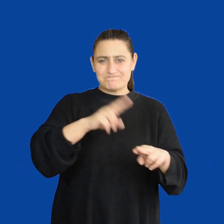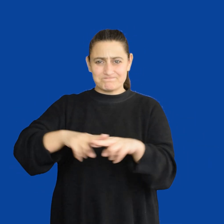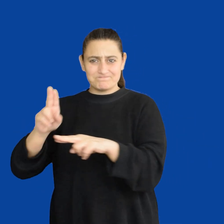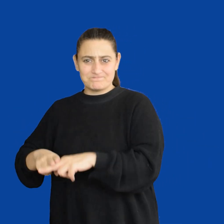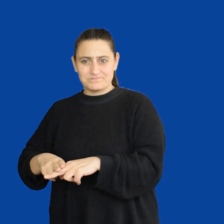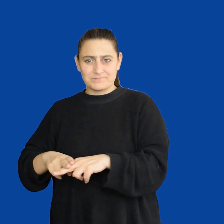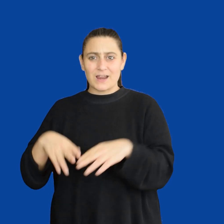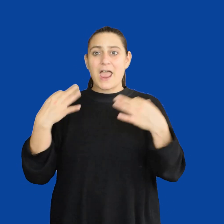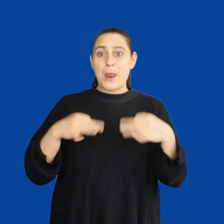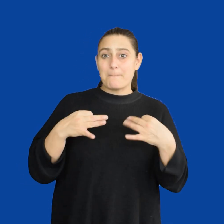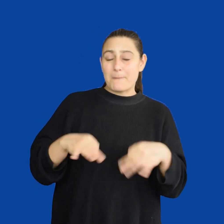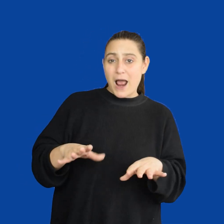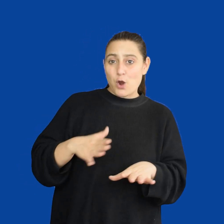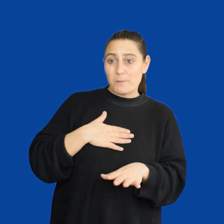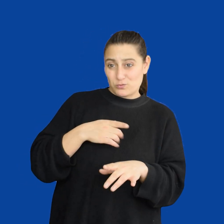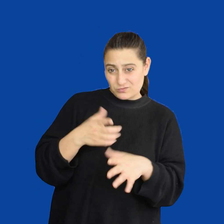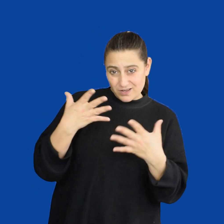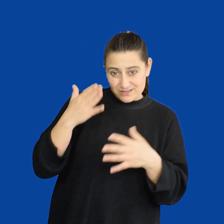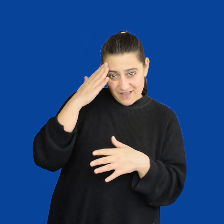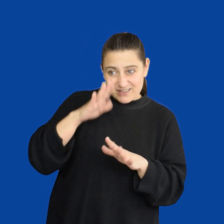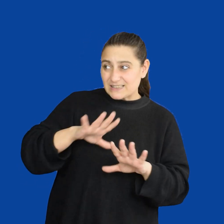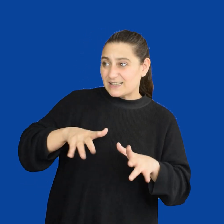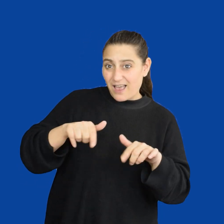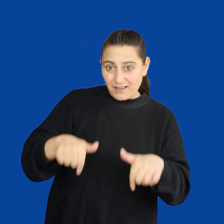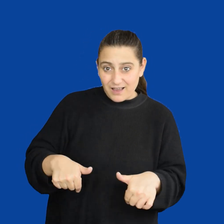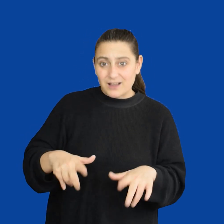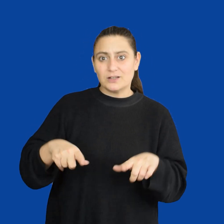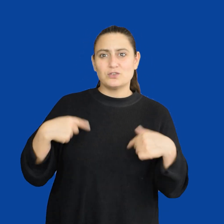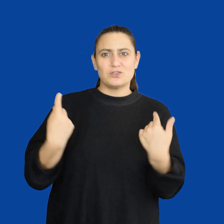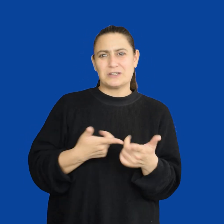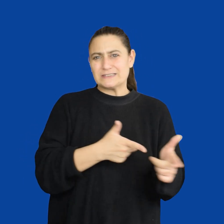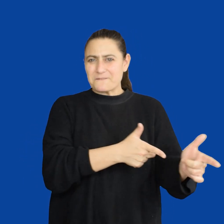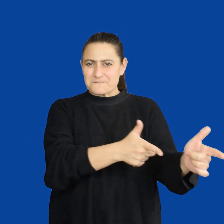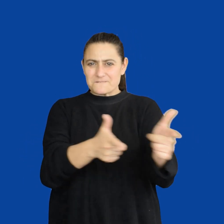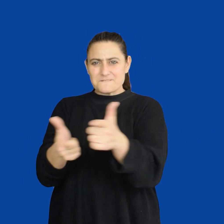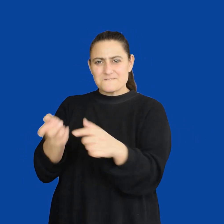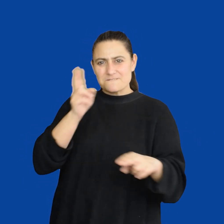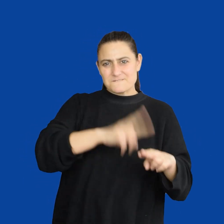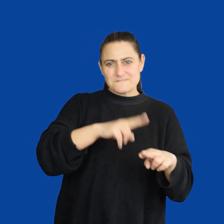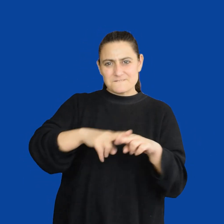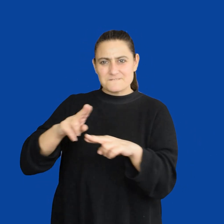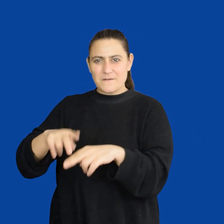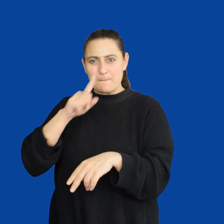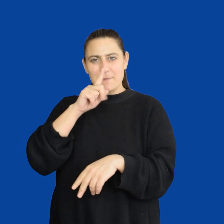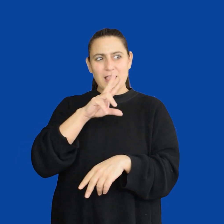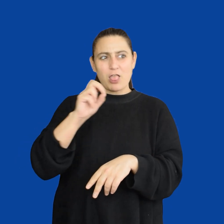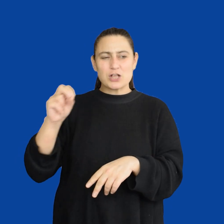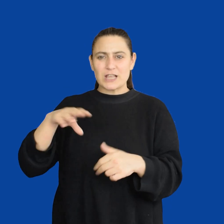víctimas. Hermano mío, si quieres noticias de aquí, nosotros hemos matado 1.200